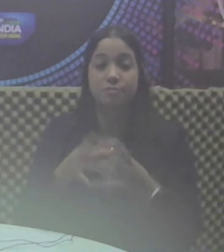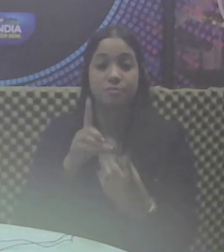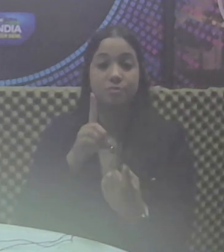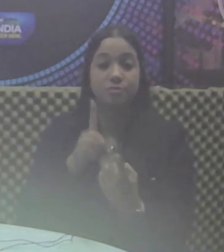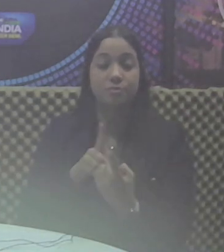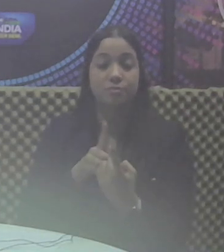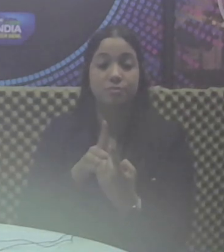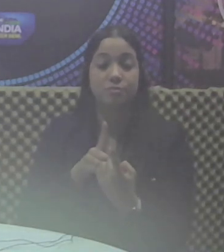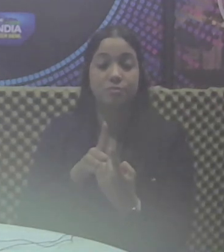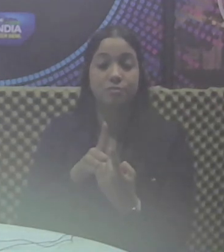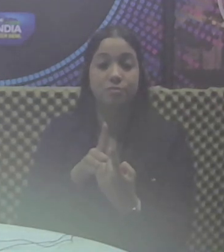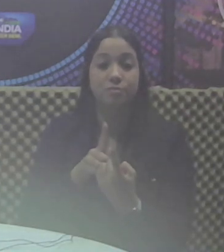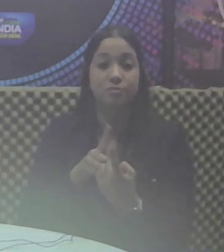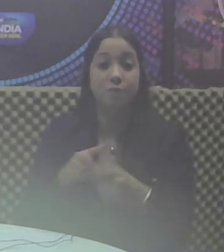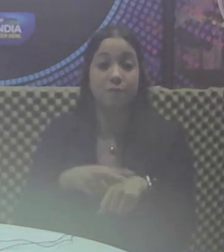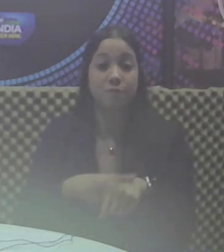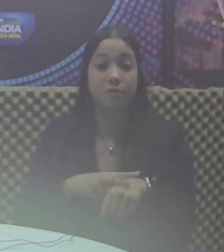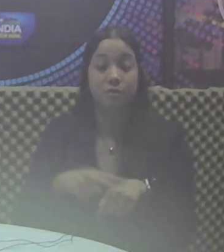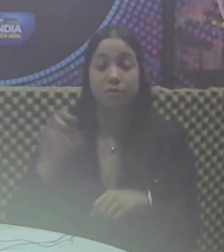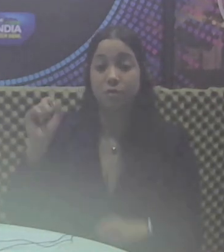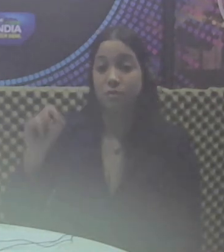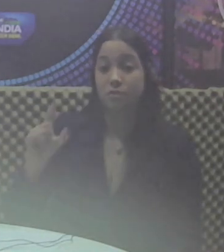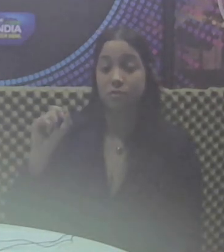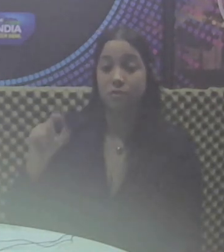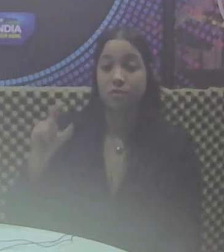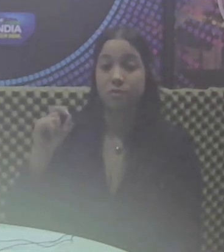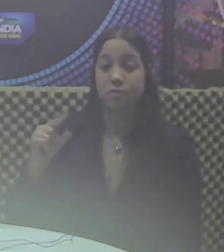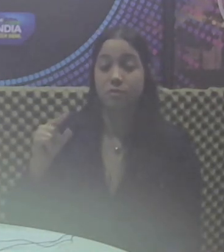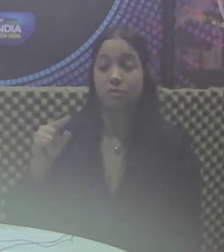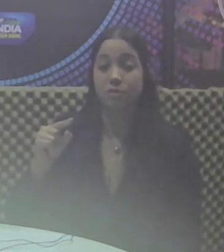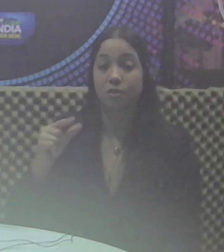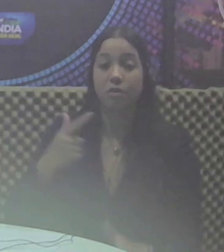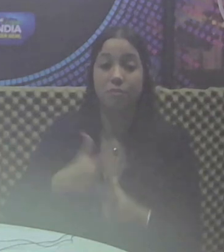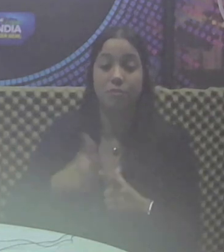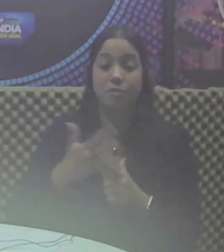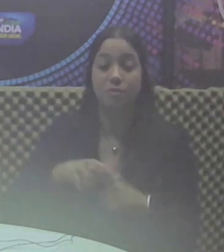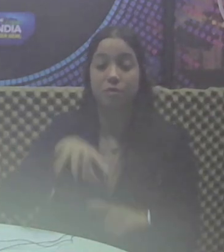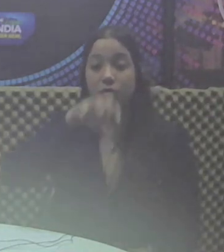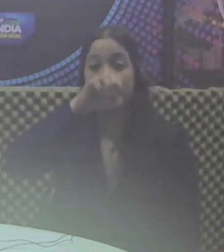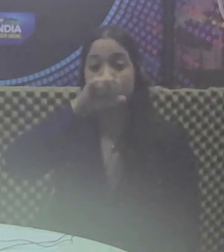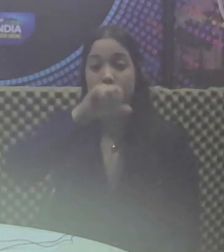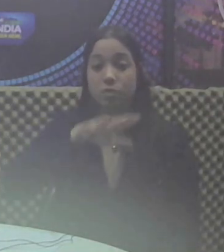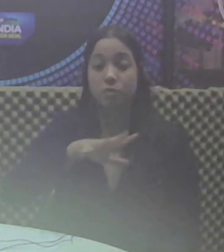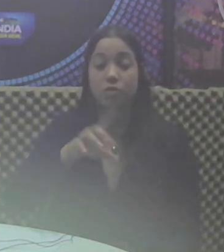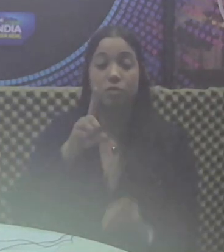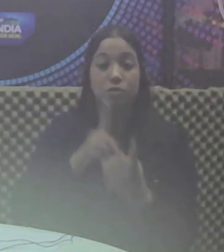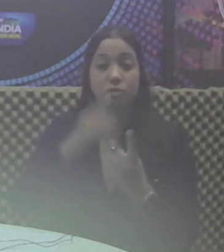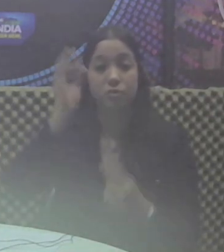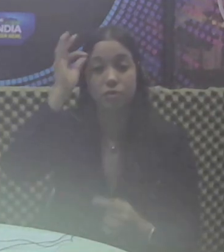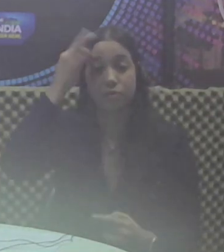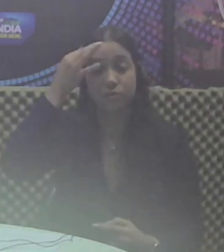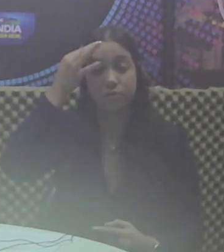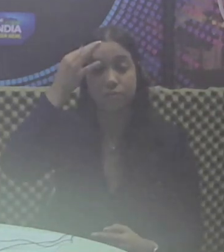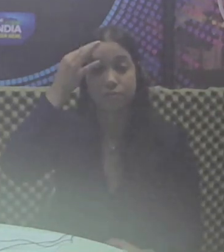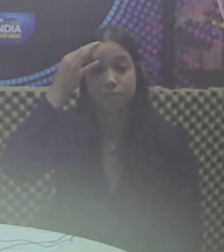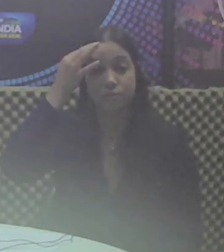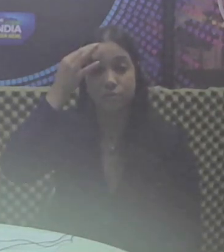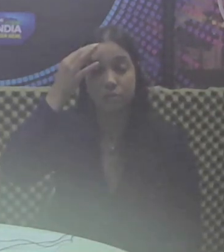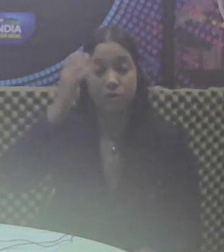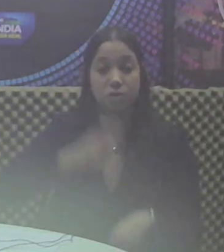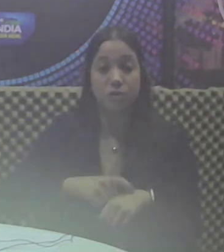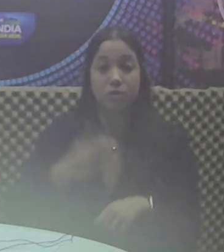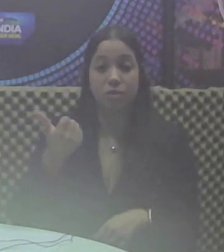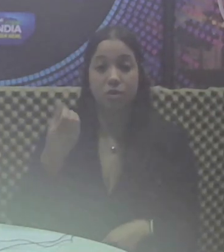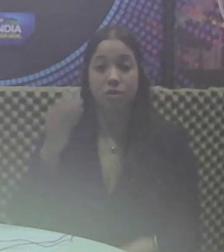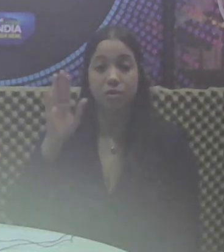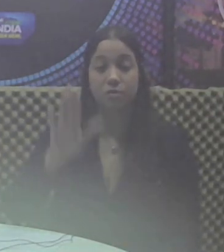dos casos verdes e azuis das síndromes respiratórias no pronto atendimento, das 4 da tarde